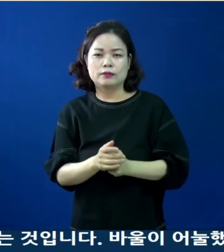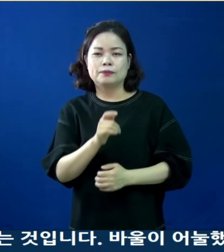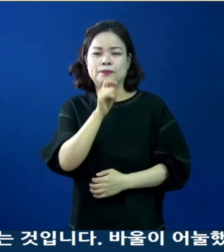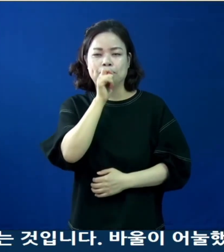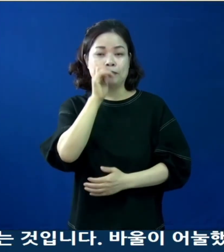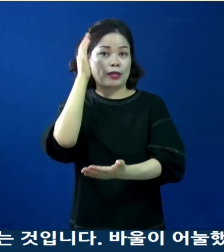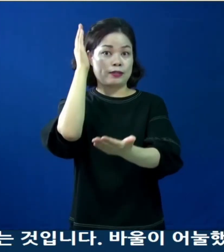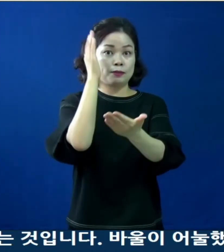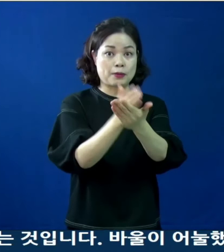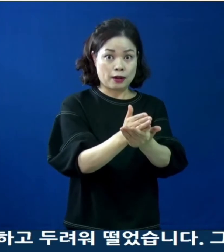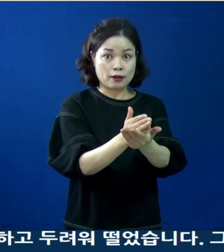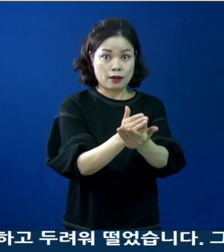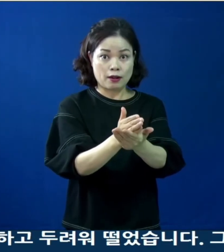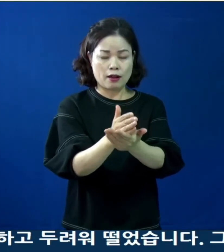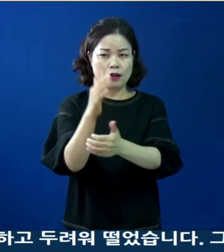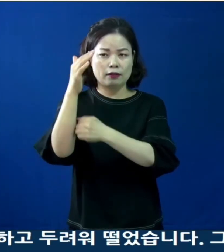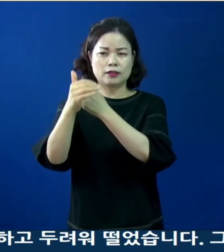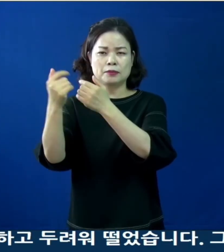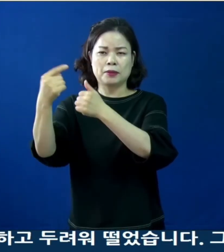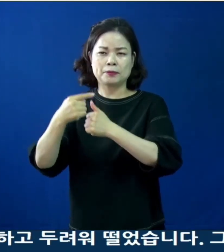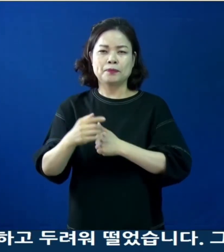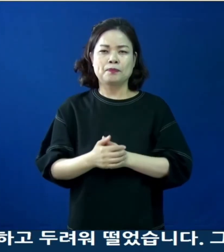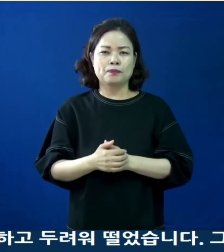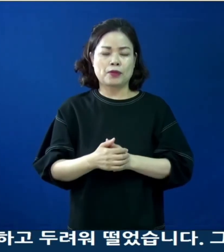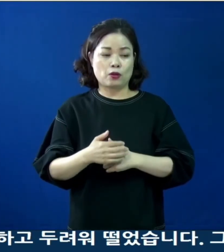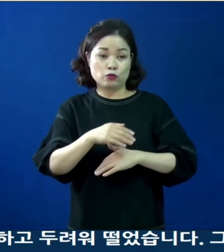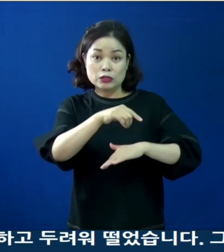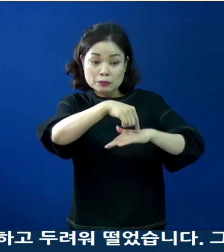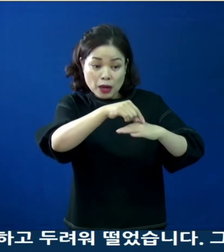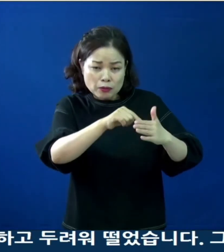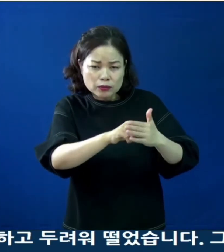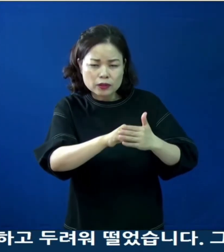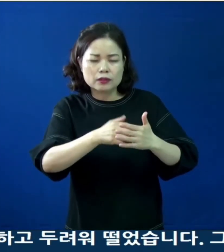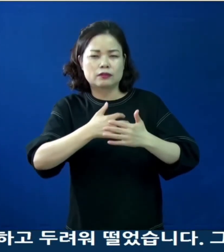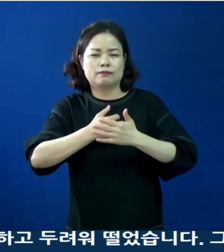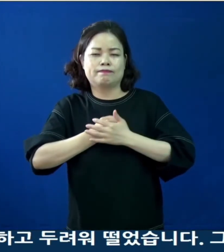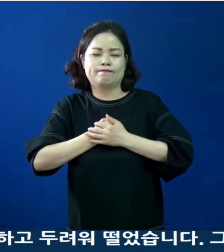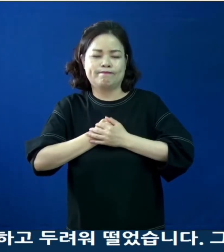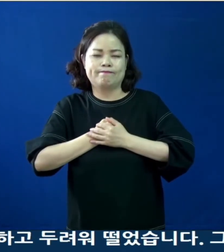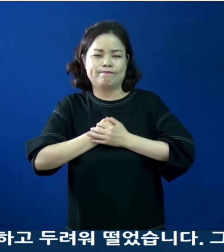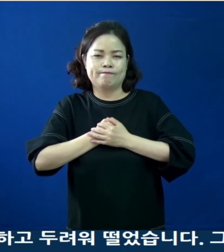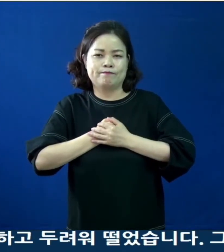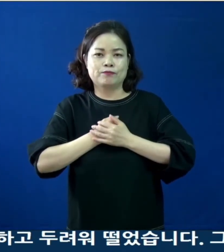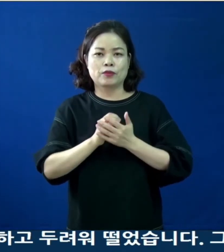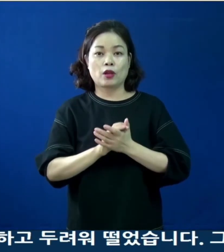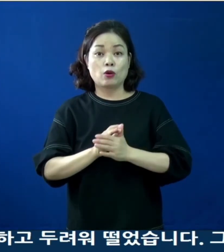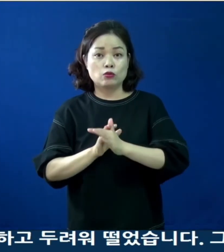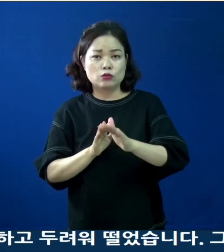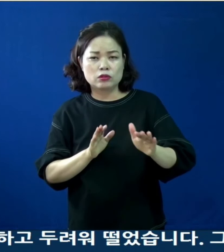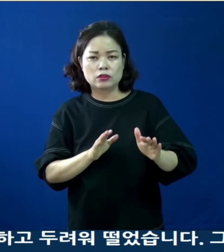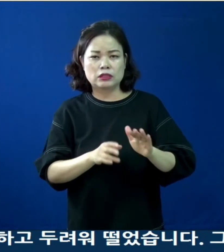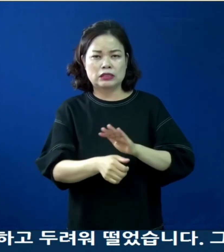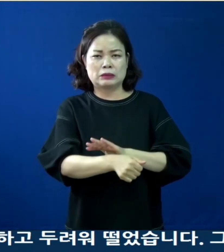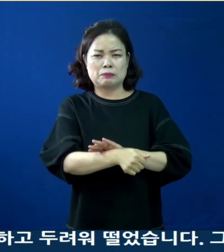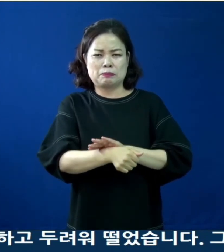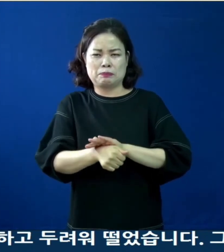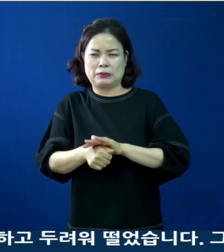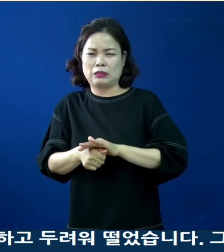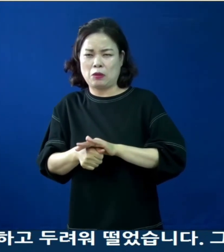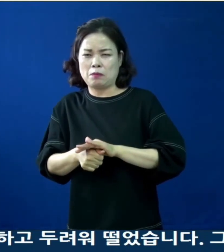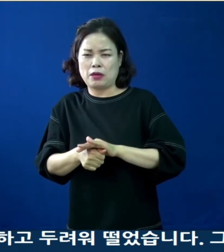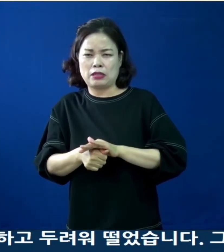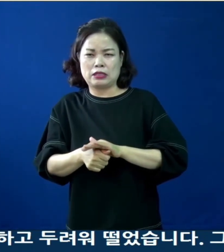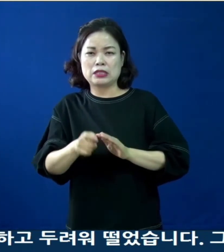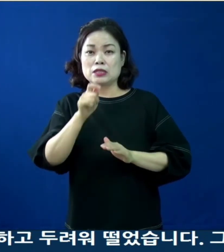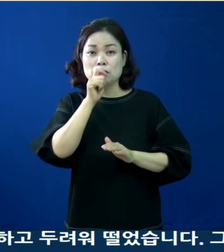침묵하지 말아라. 사랑하는 여러분, 이거 우리 마음속에 오늘 좀 담아봤으면 좋겠습니다. 우리가 참 비겁한 침묵을 많이 하고 살고